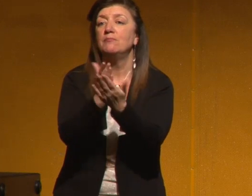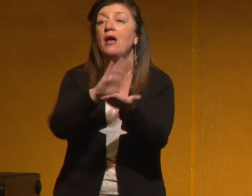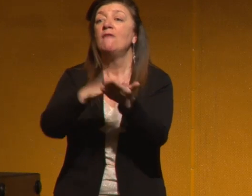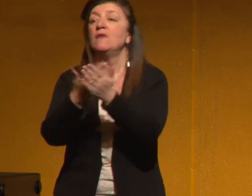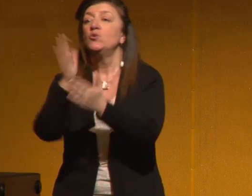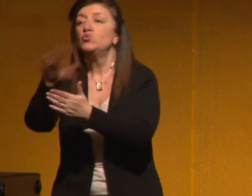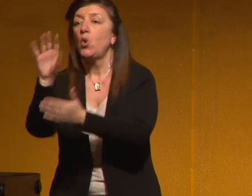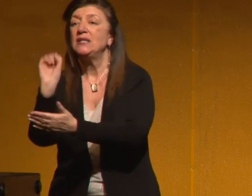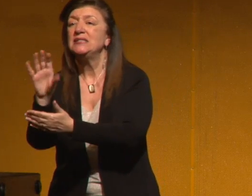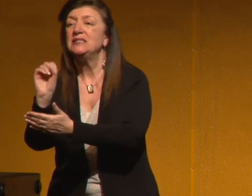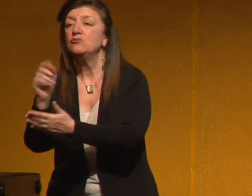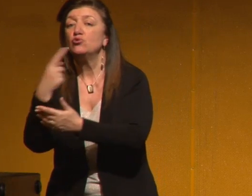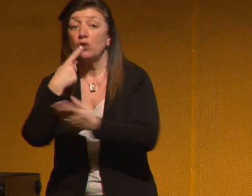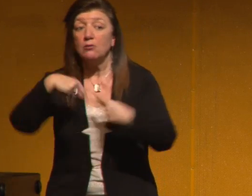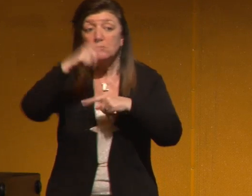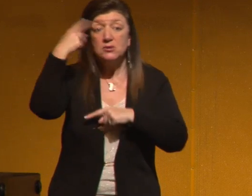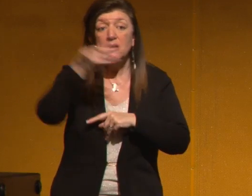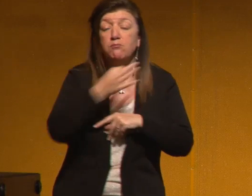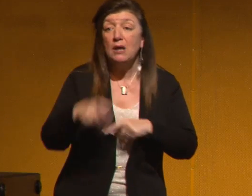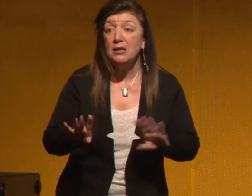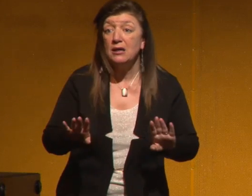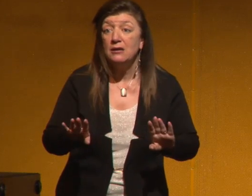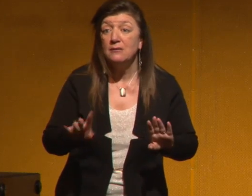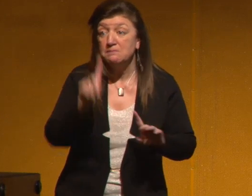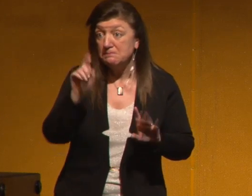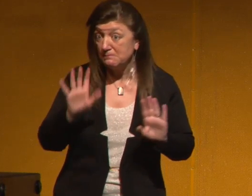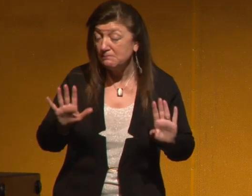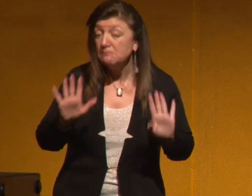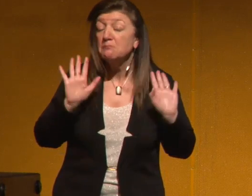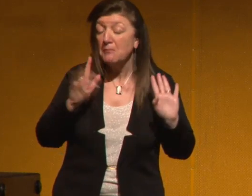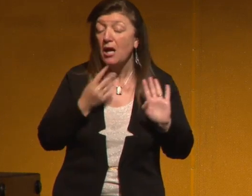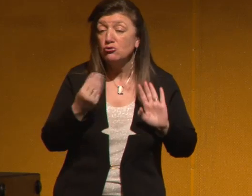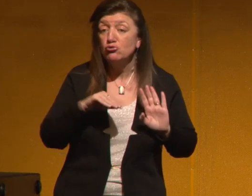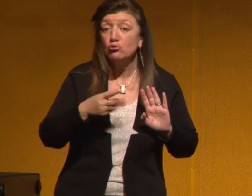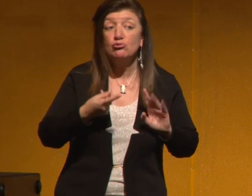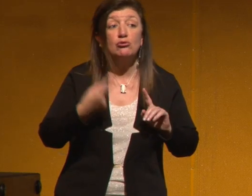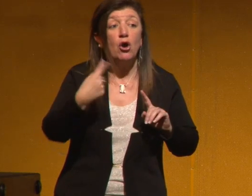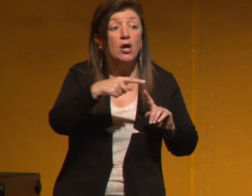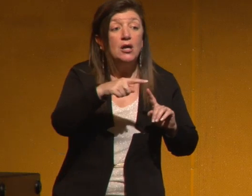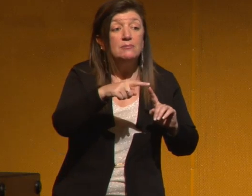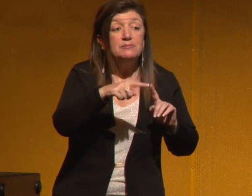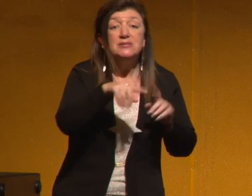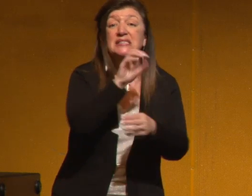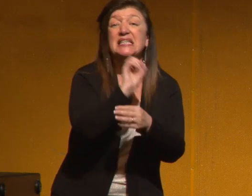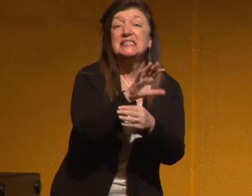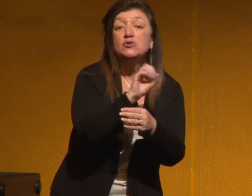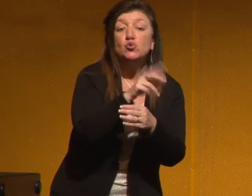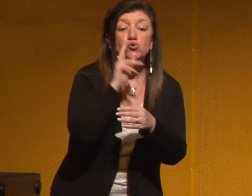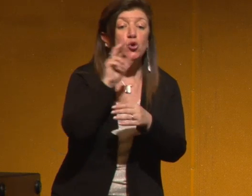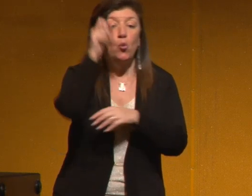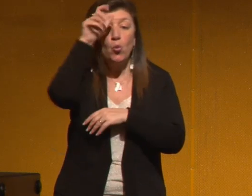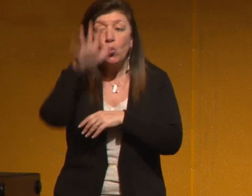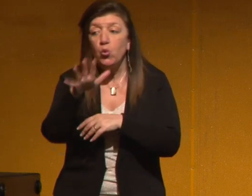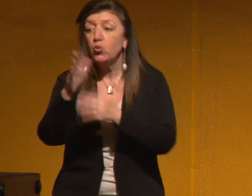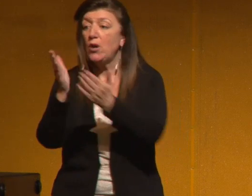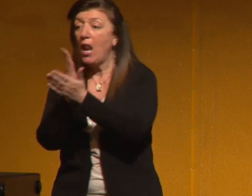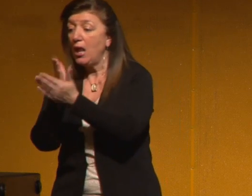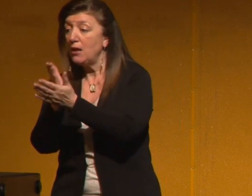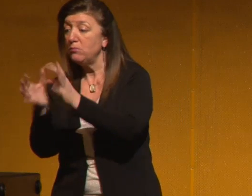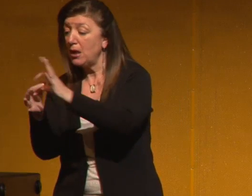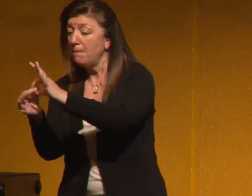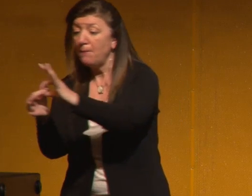consapevoli e aggiungo siamo consapevoli del loro legame tra istruzione cultura e libri